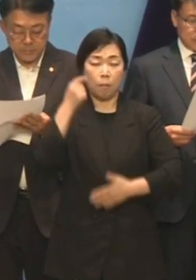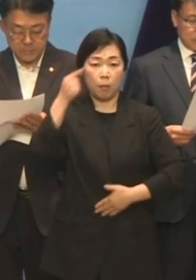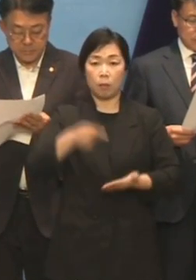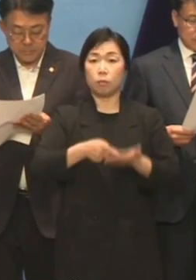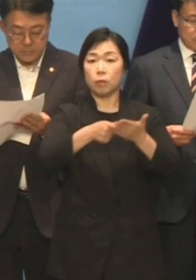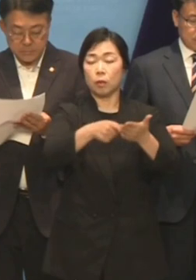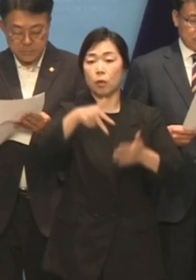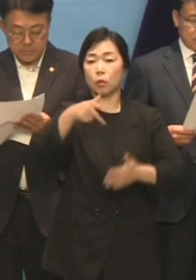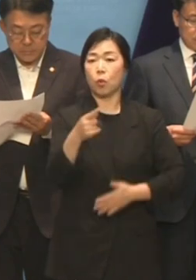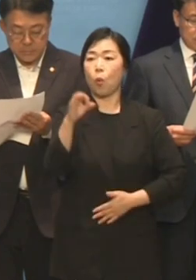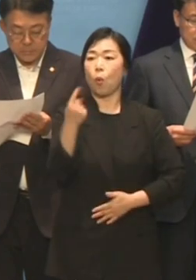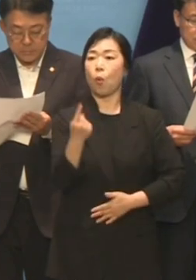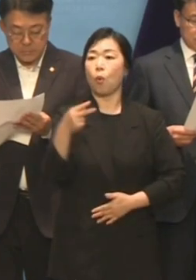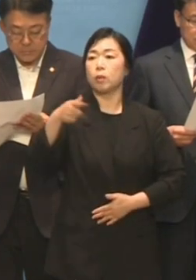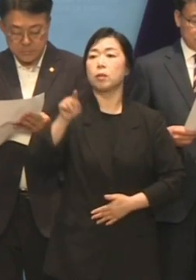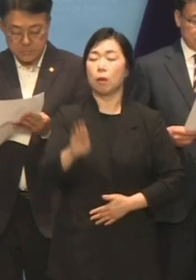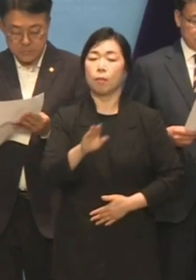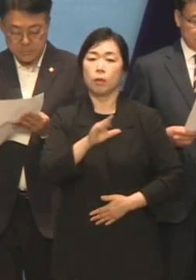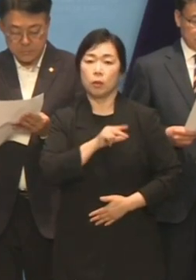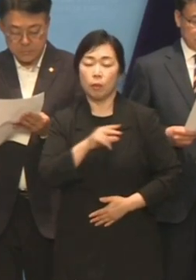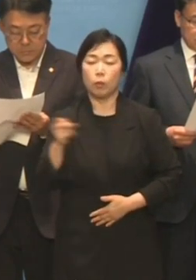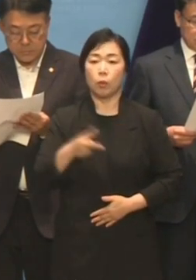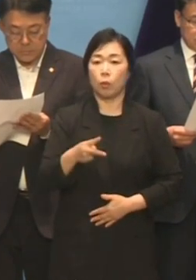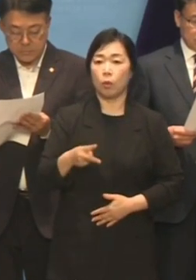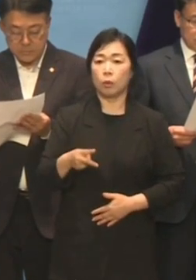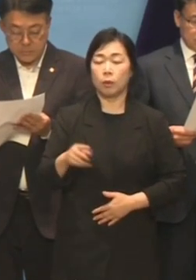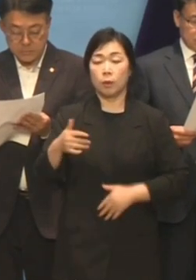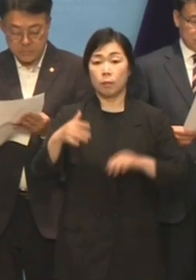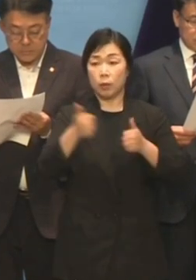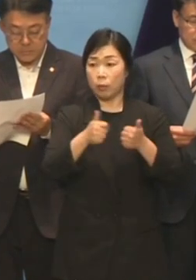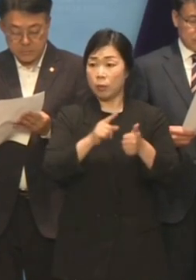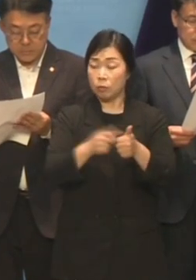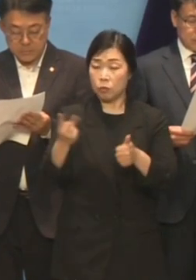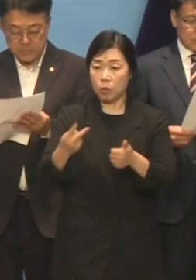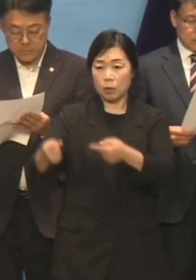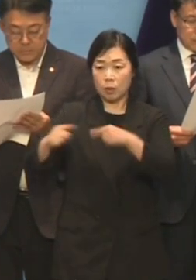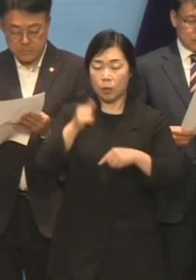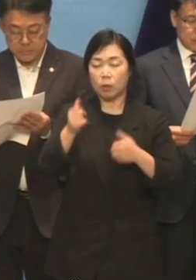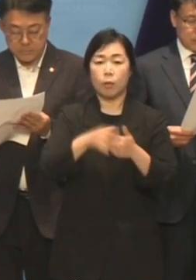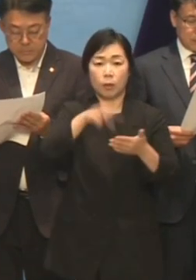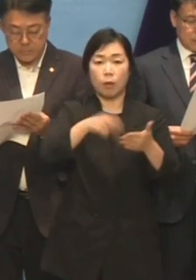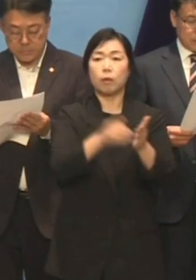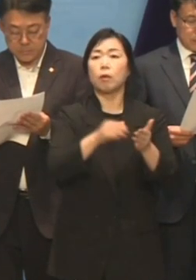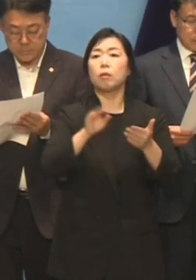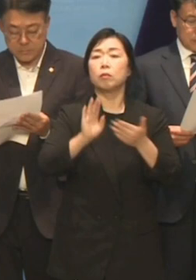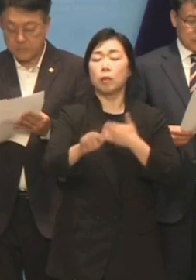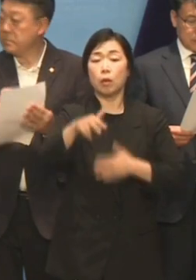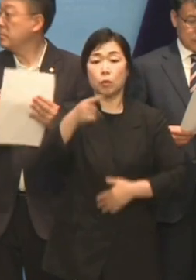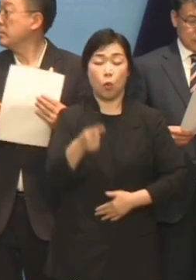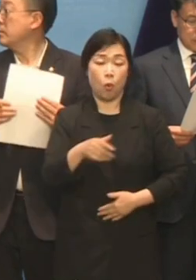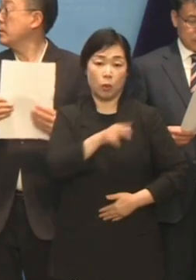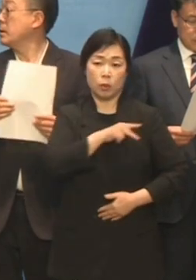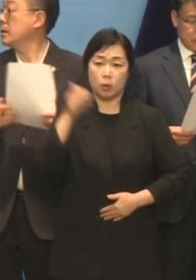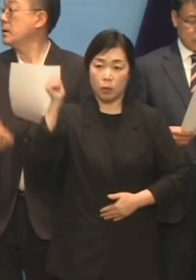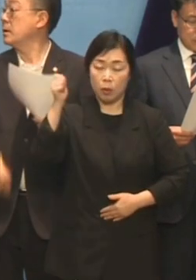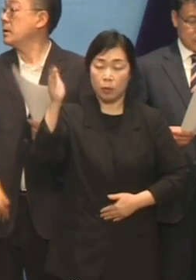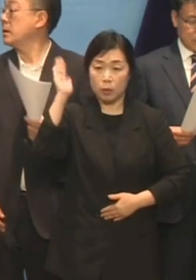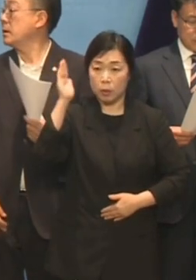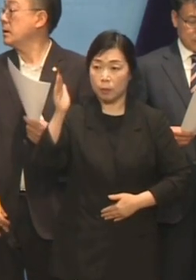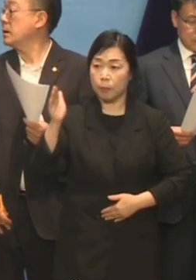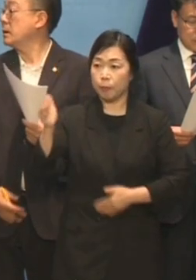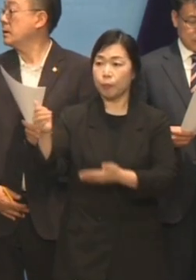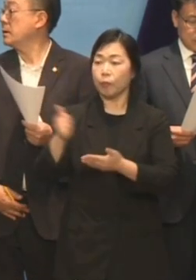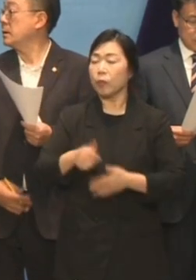발의하신 조호섭 의원님, 그 다음에 권지용 비대위원, 전 비대위원장이 오셨는데요. 기자회견문 낭독한 후에는 조호섭 의원님